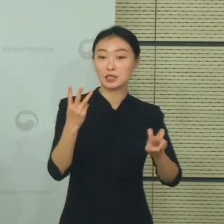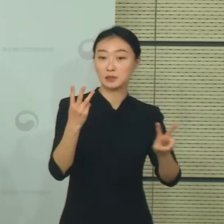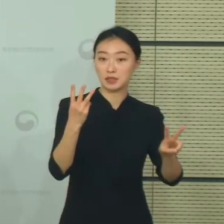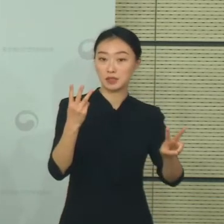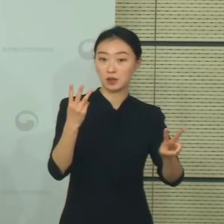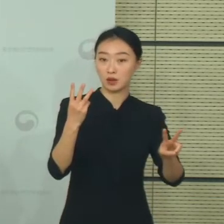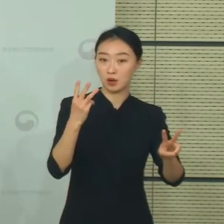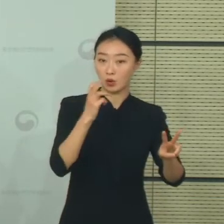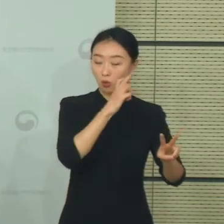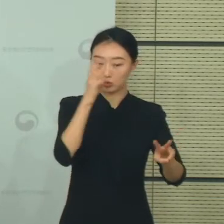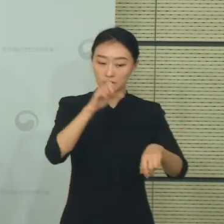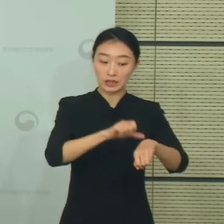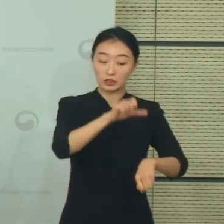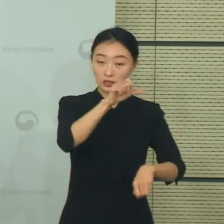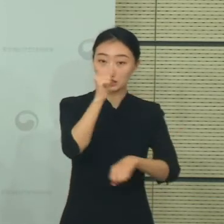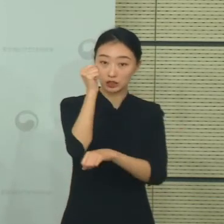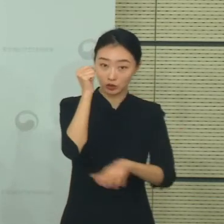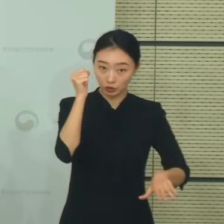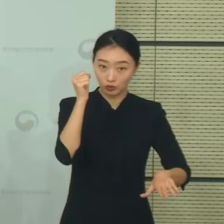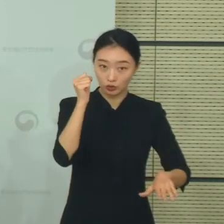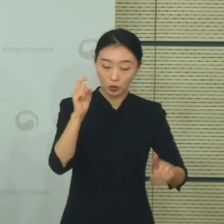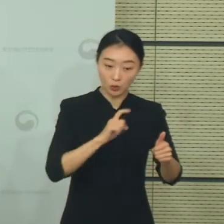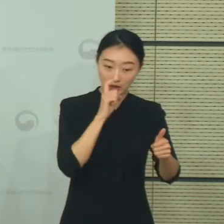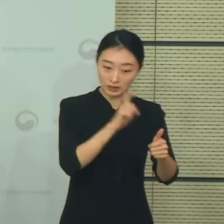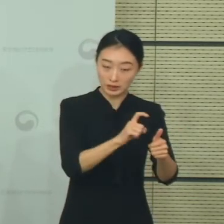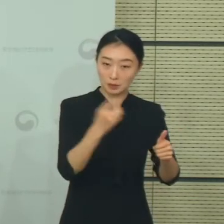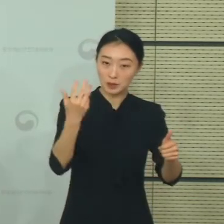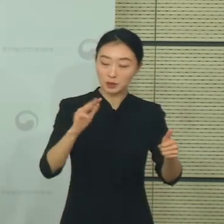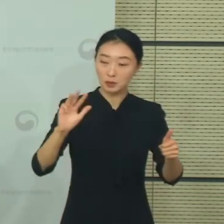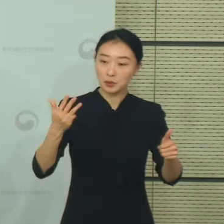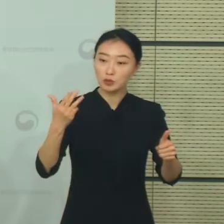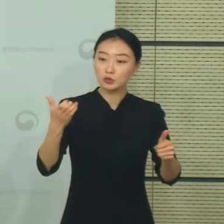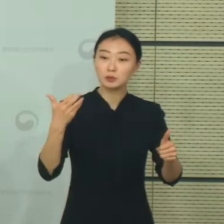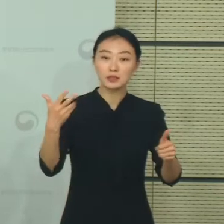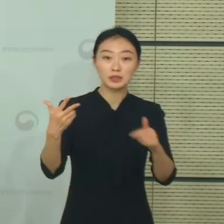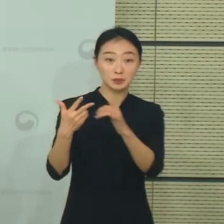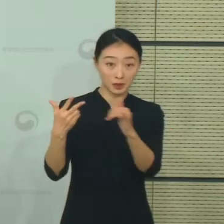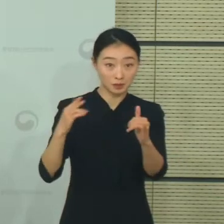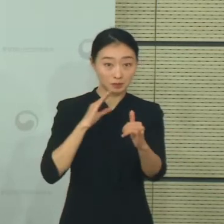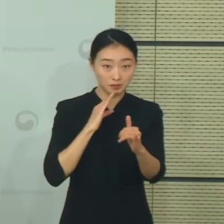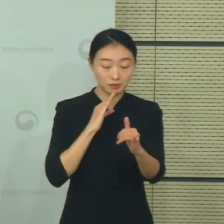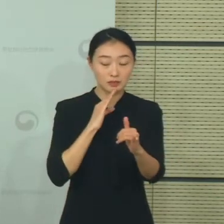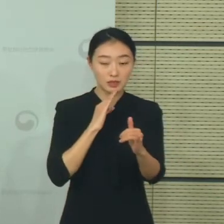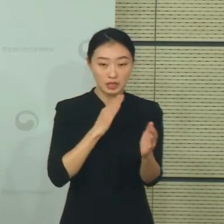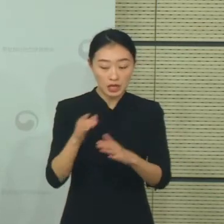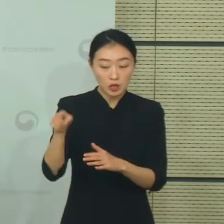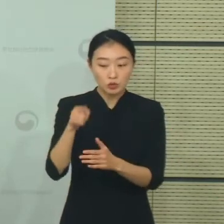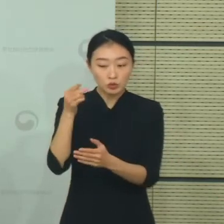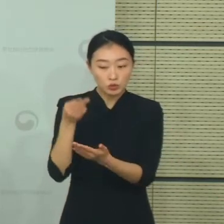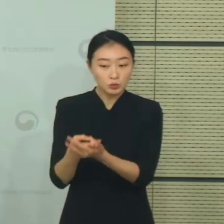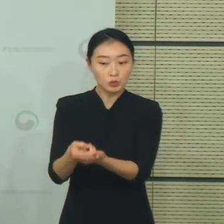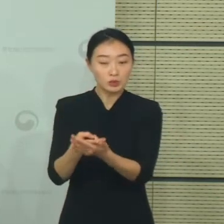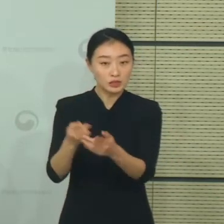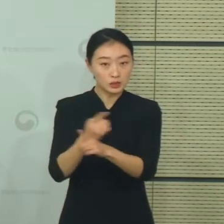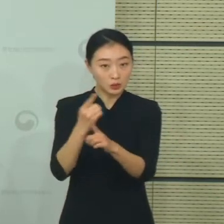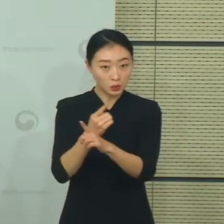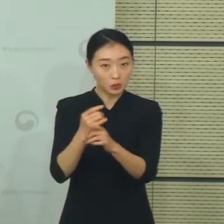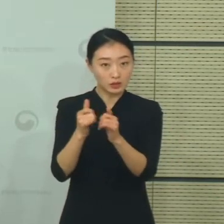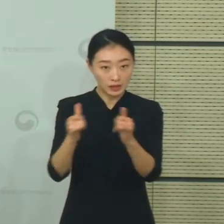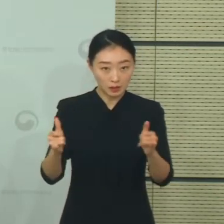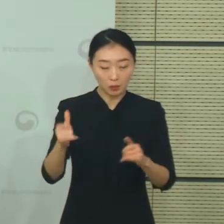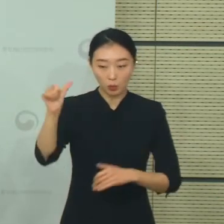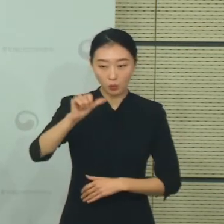오후 5시 기준으로 해서 확진자가 8,897명이 있습니다. 이 중에서 입원 치료를 받고 있는